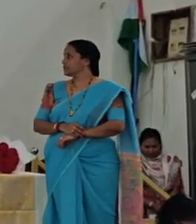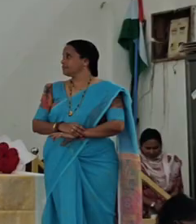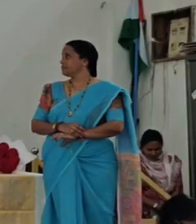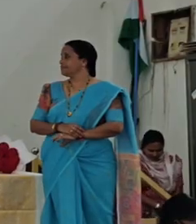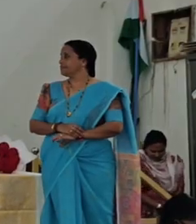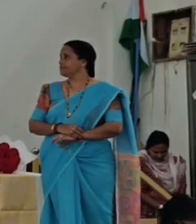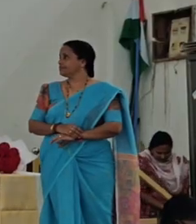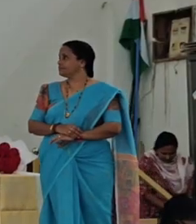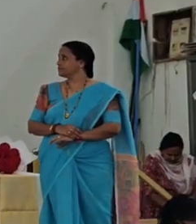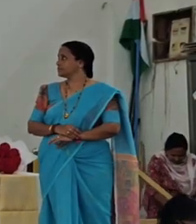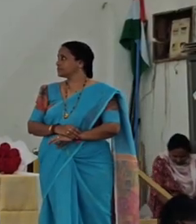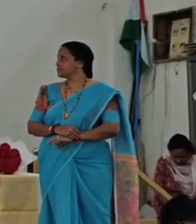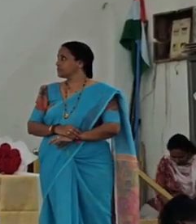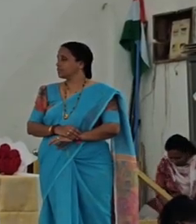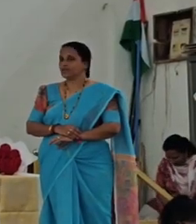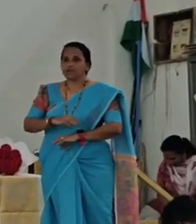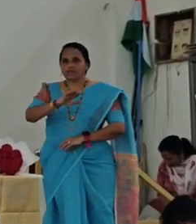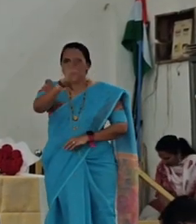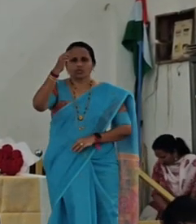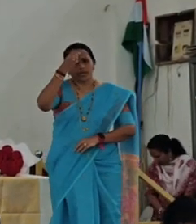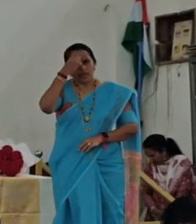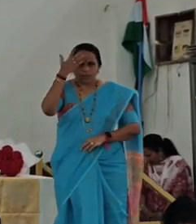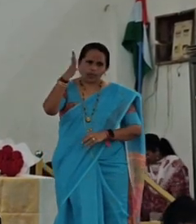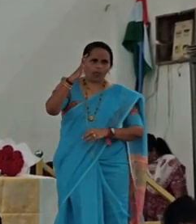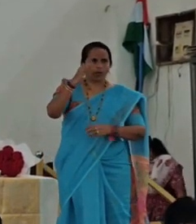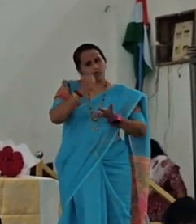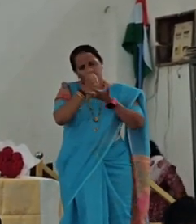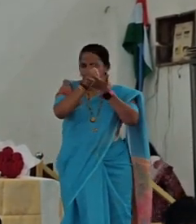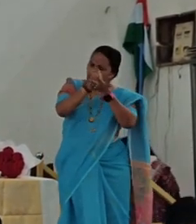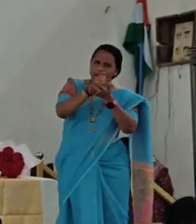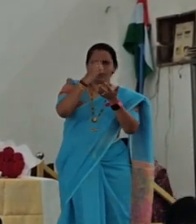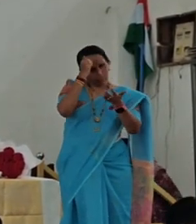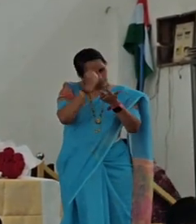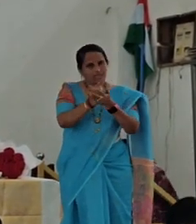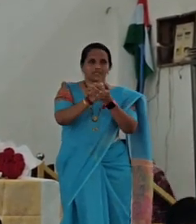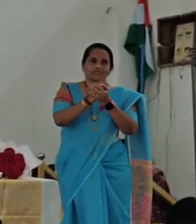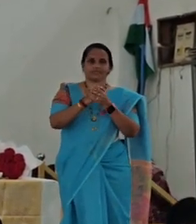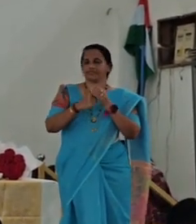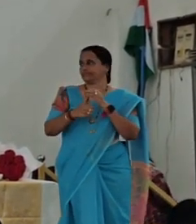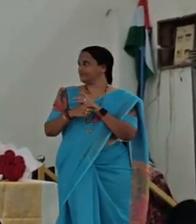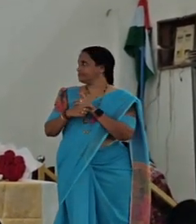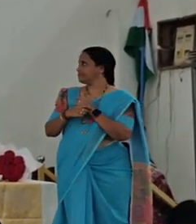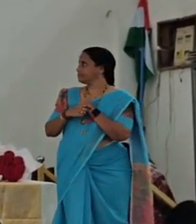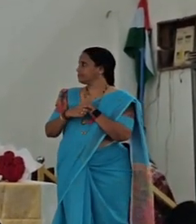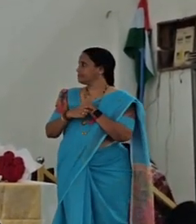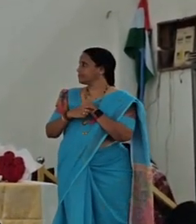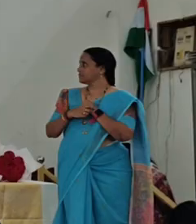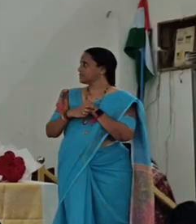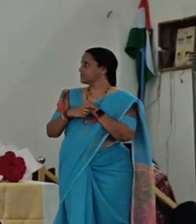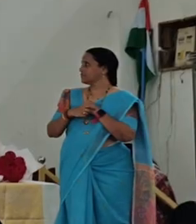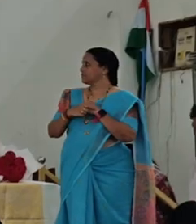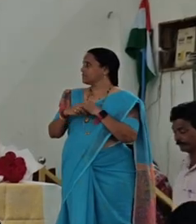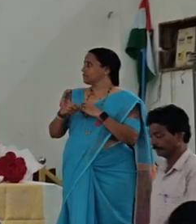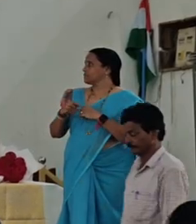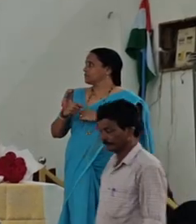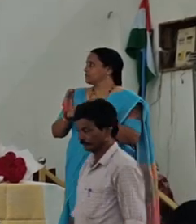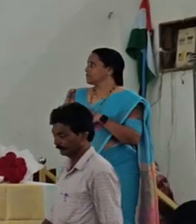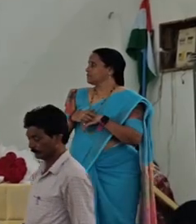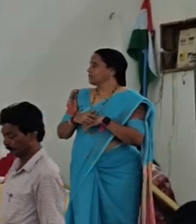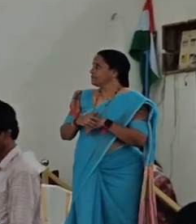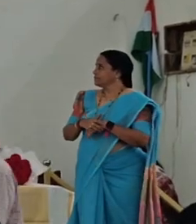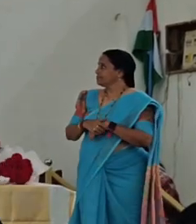ఖచ్చితమైన చర్య తీసుకుంటామని డైరెక్ట్గా మనకి హామీ ఇవ్వడం జరిగింది. కాబట్టి ఆ దిశగా చర్యలు తీసుకుని వాటి